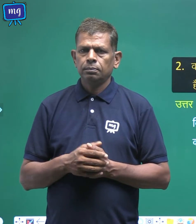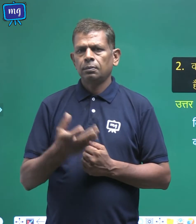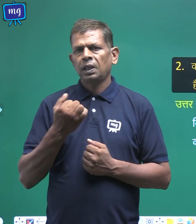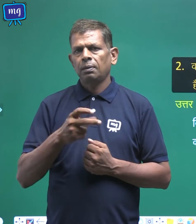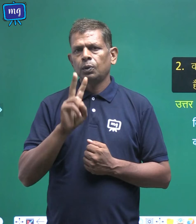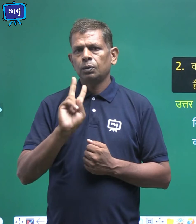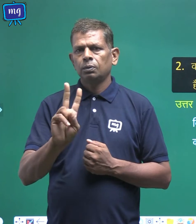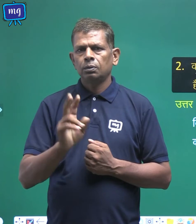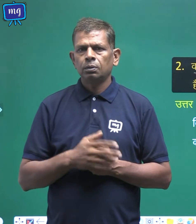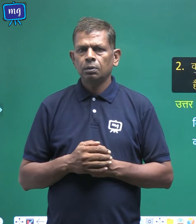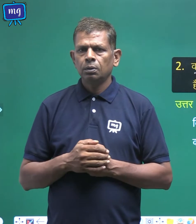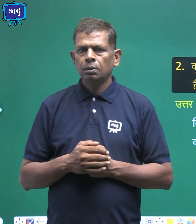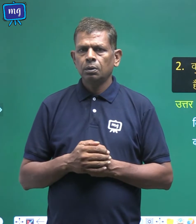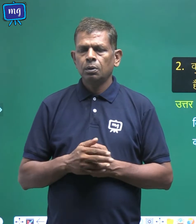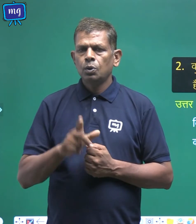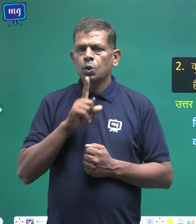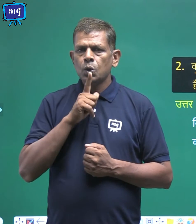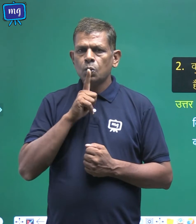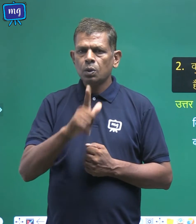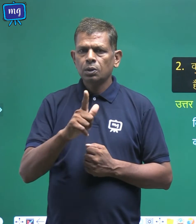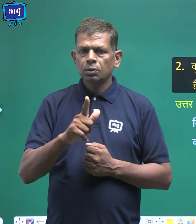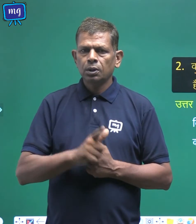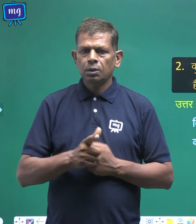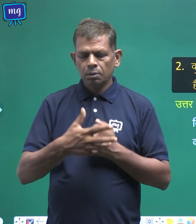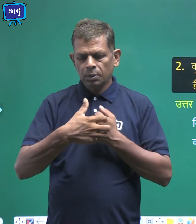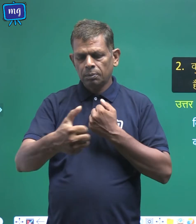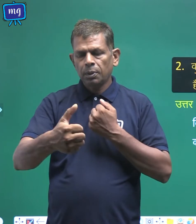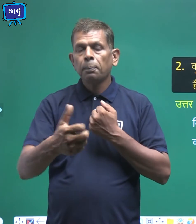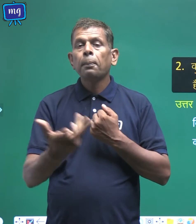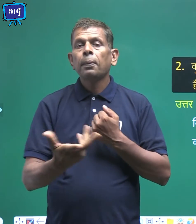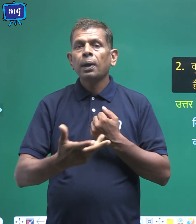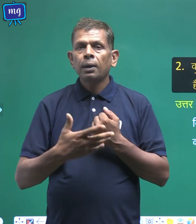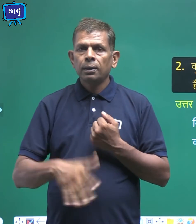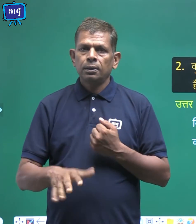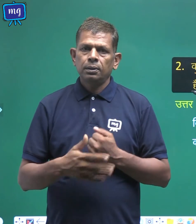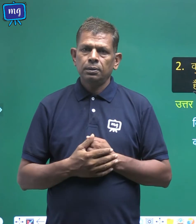नंबर 2, वास्तविक प्रतिबिंब किसे कहते हैं?